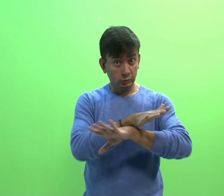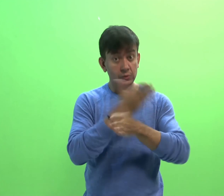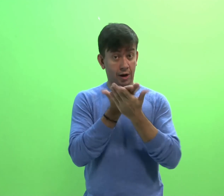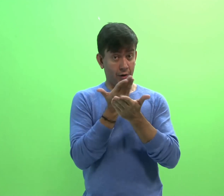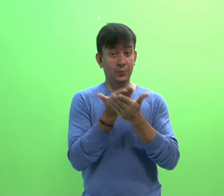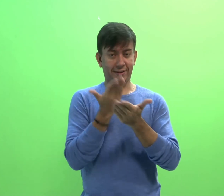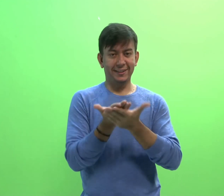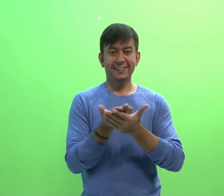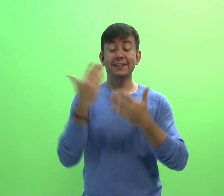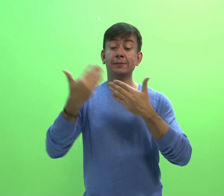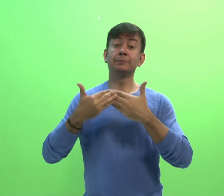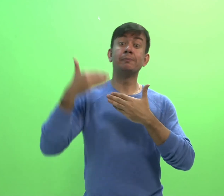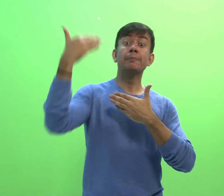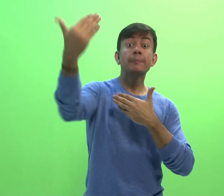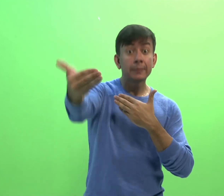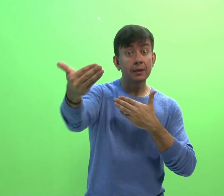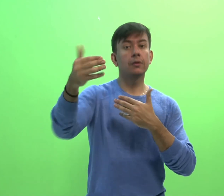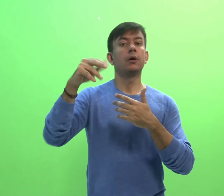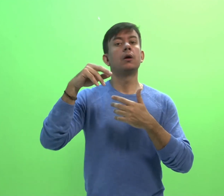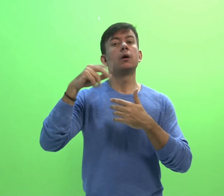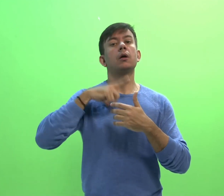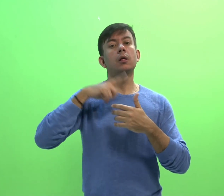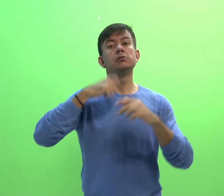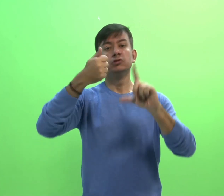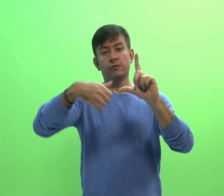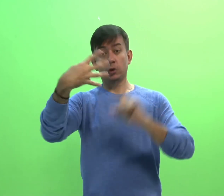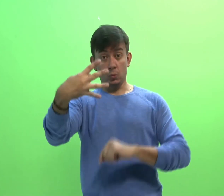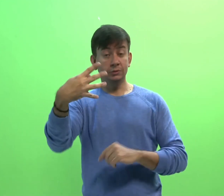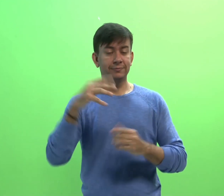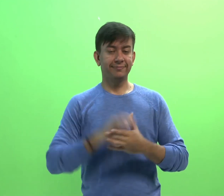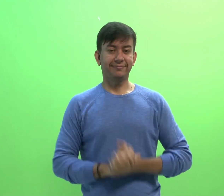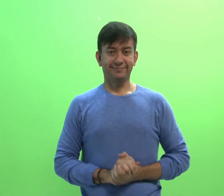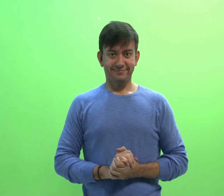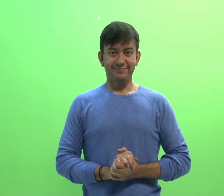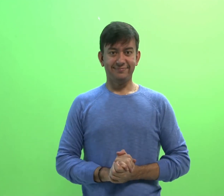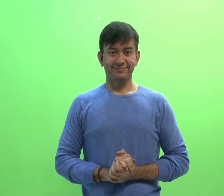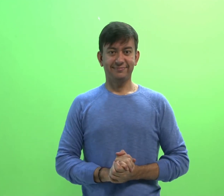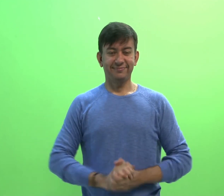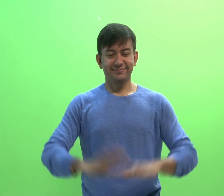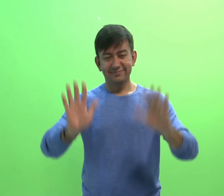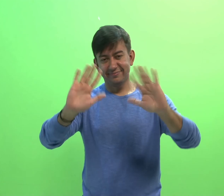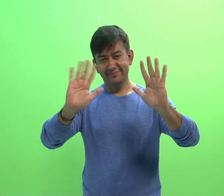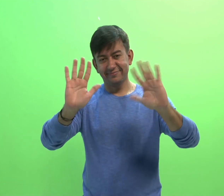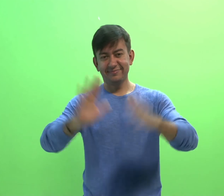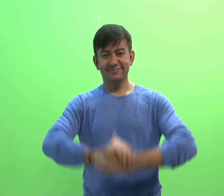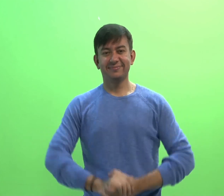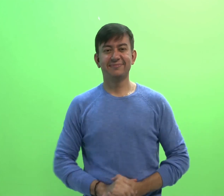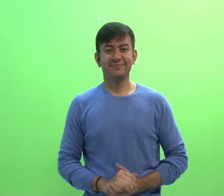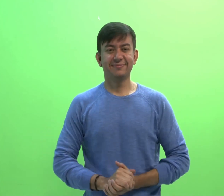Então, finalizando nossa aula. Encontro vocês na videoaula 4. Tchau!